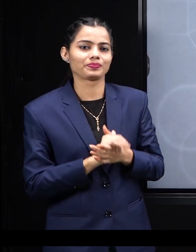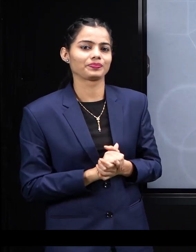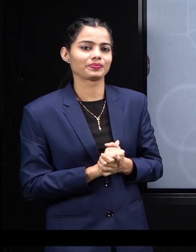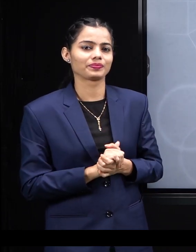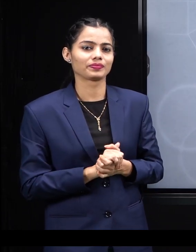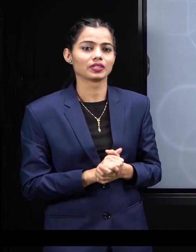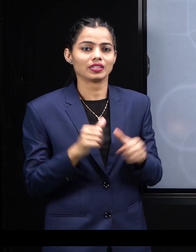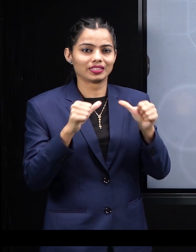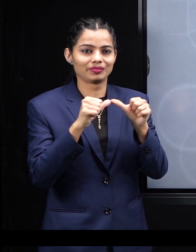கோட்பாடுகள்,